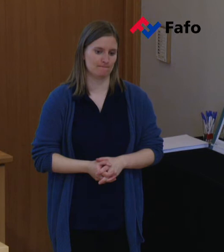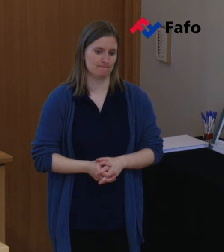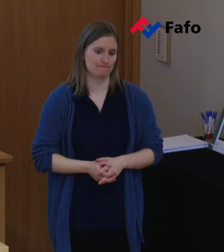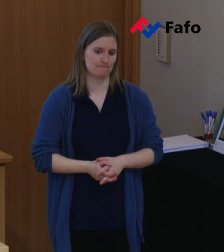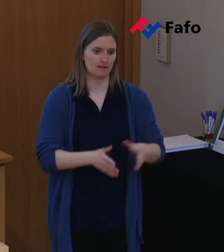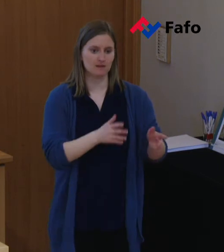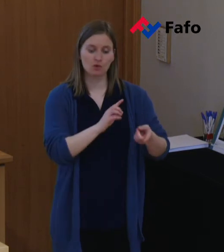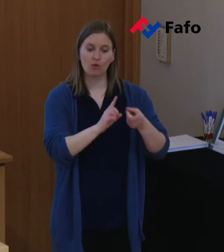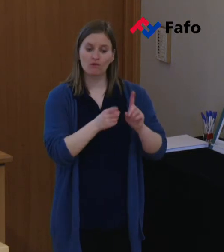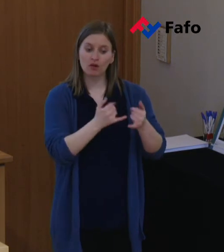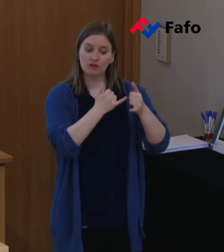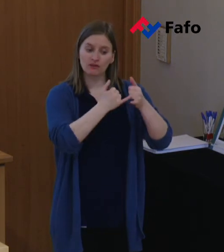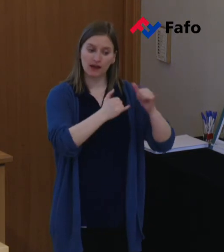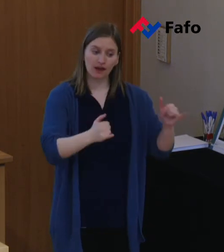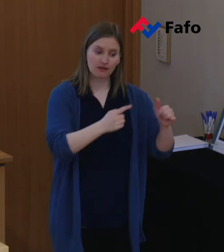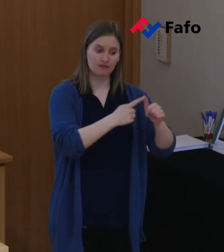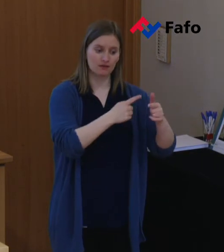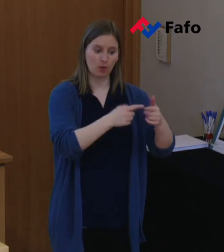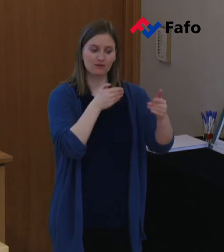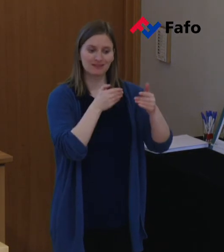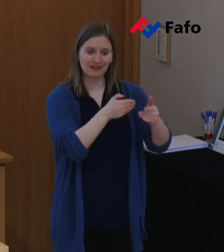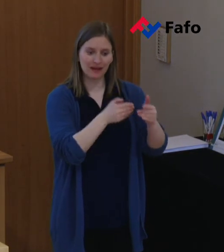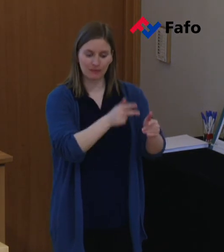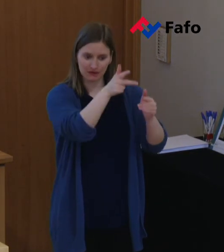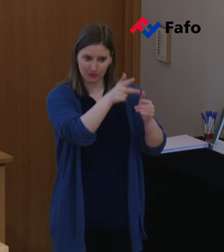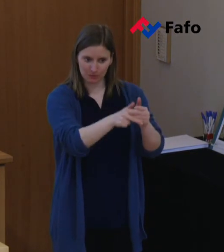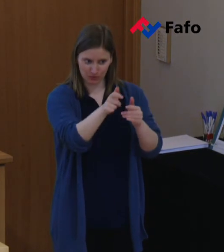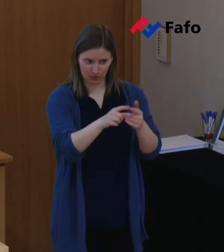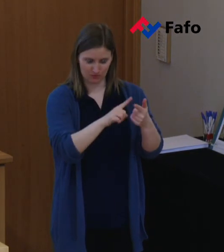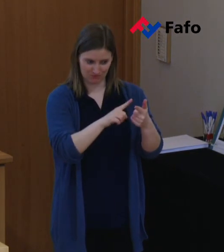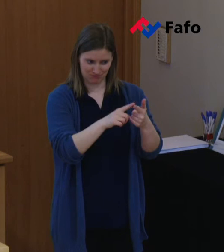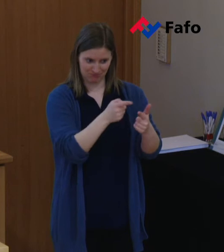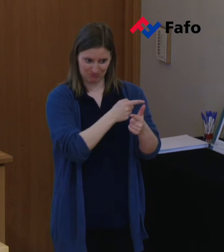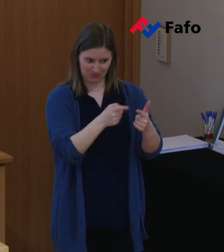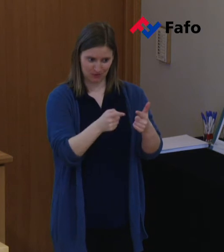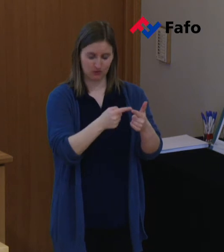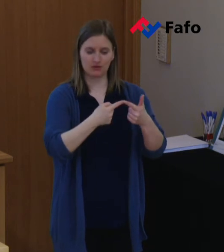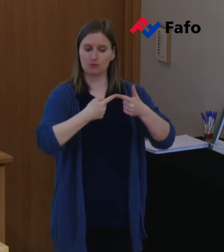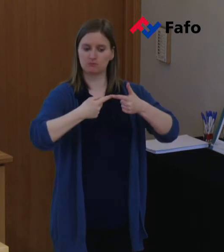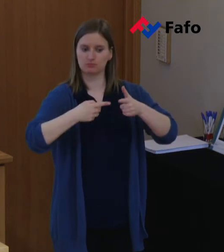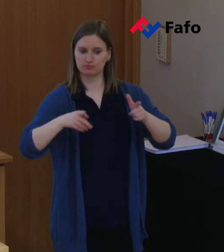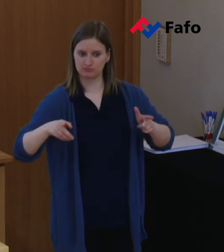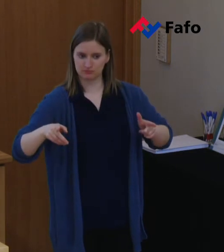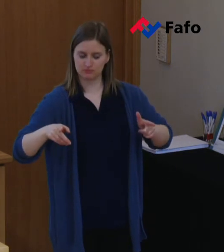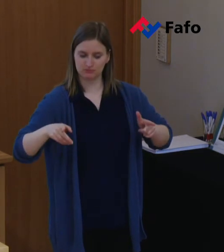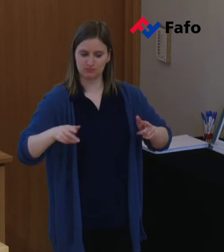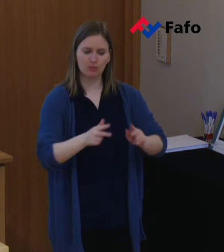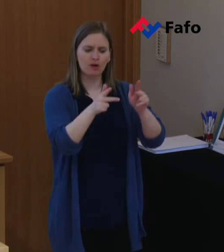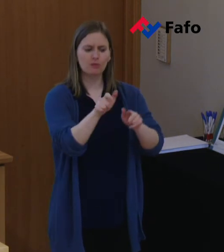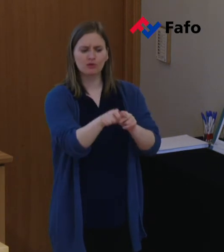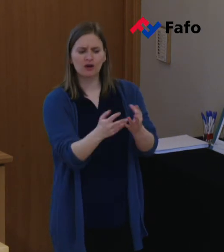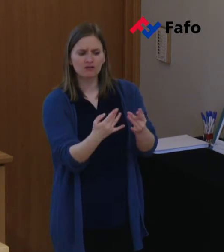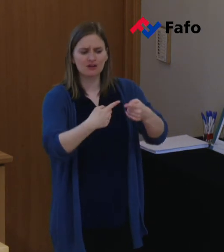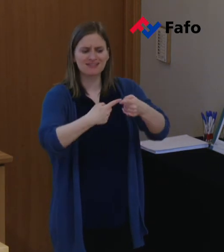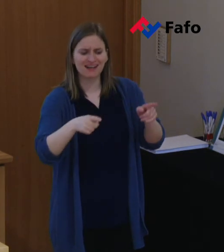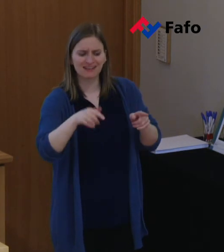Så valgfriheten og tilnærmingen til brukeren. Det jo det som fremstår som annerledes når man snakker med brukeren. Hva det som